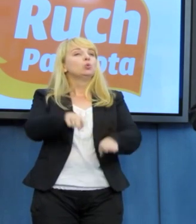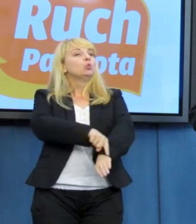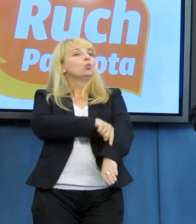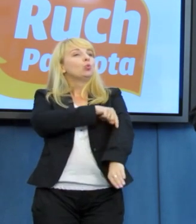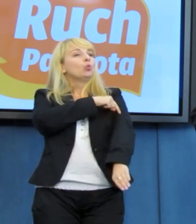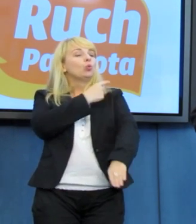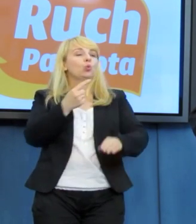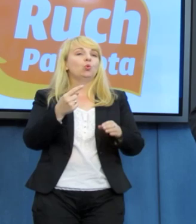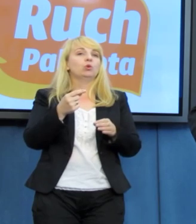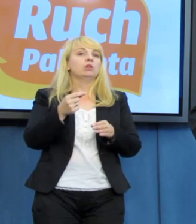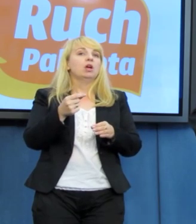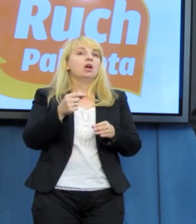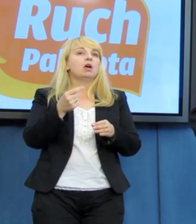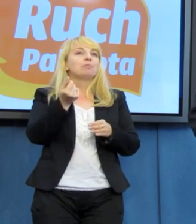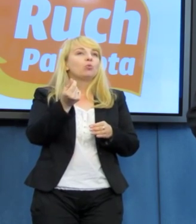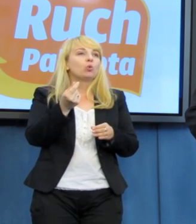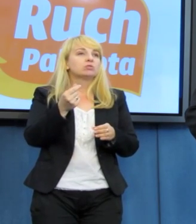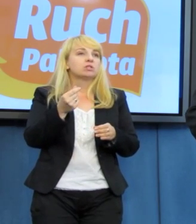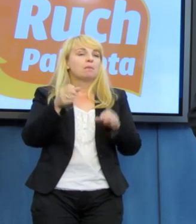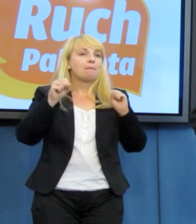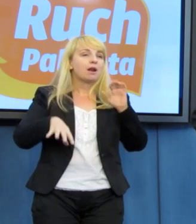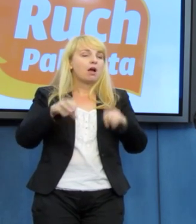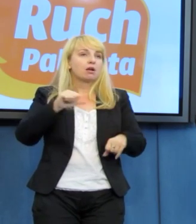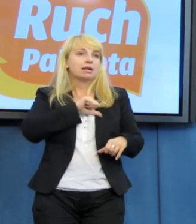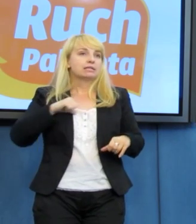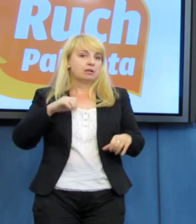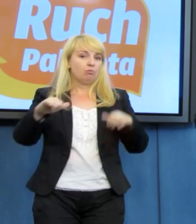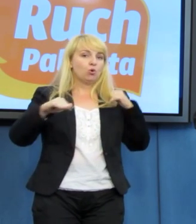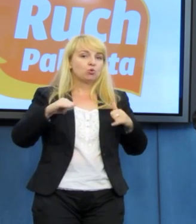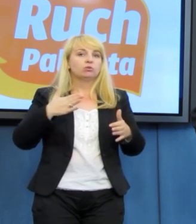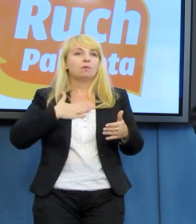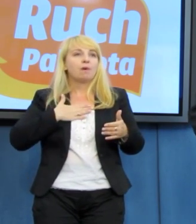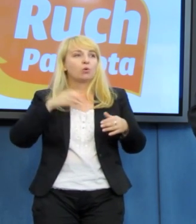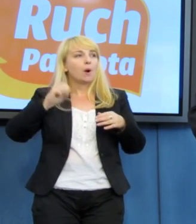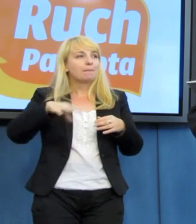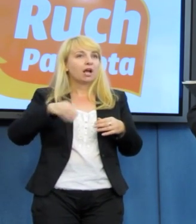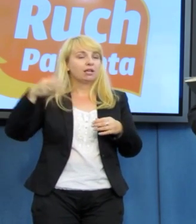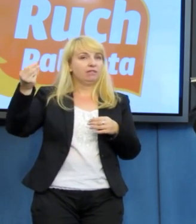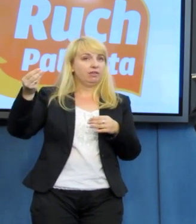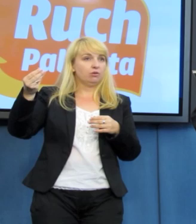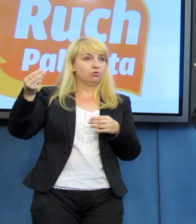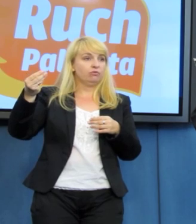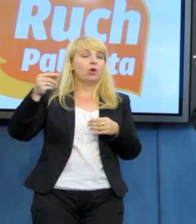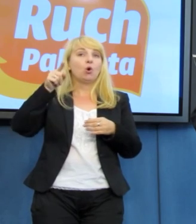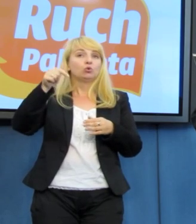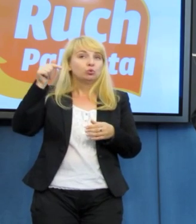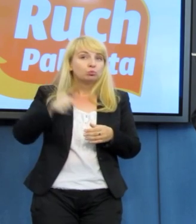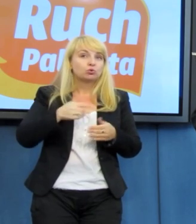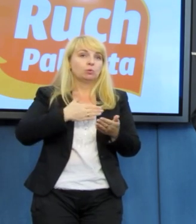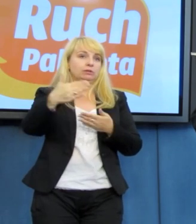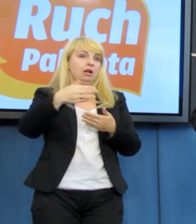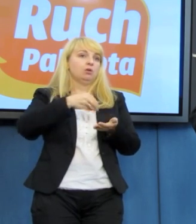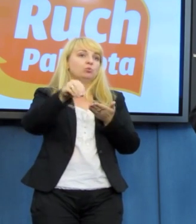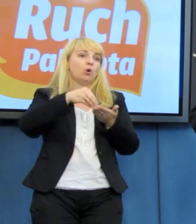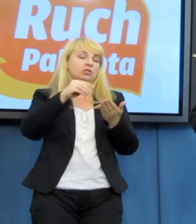zadłużone totalnie samorządy opłacają katechetów i w tej chwili to już jest bardzo duże obciążenie dla wielu samorządów. Ja tylko